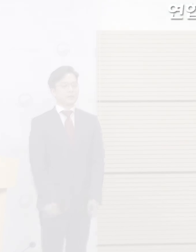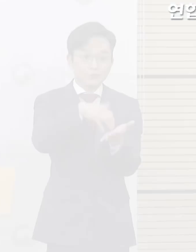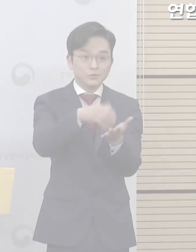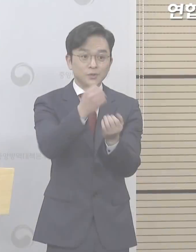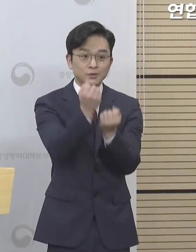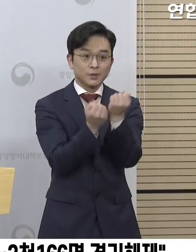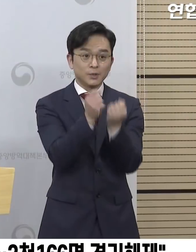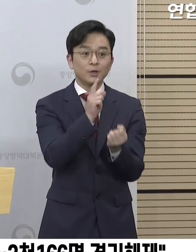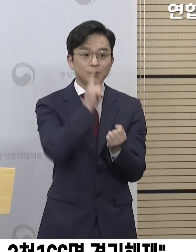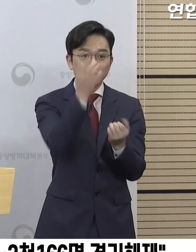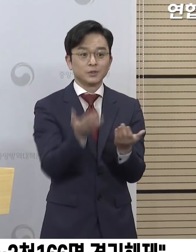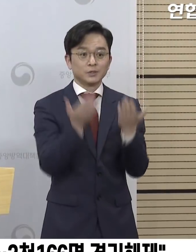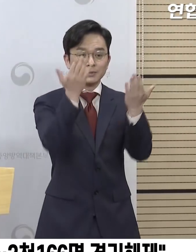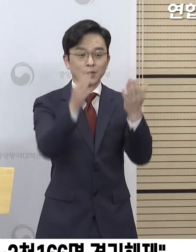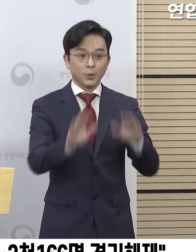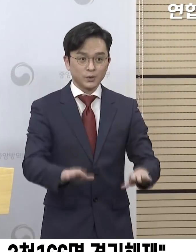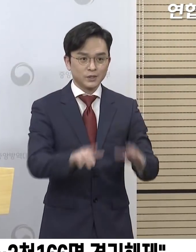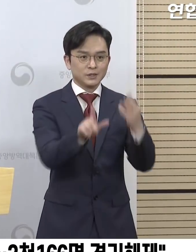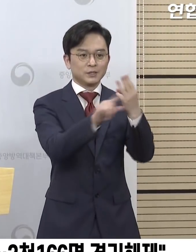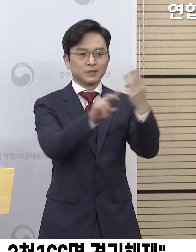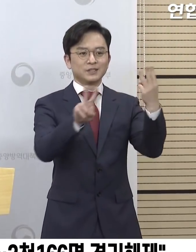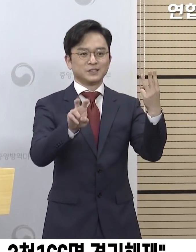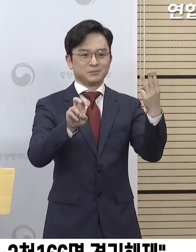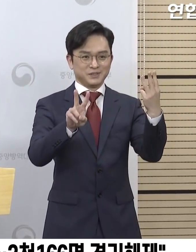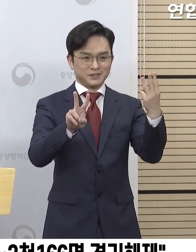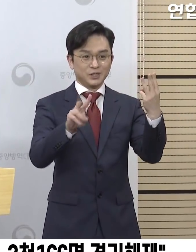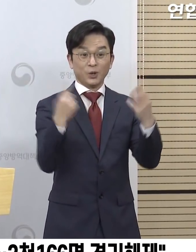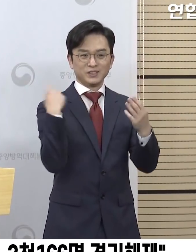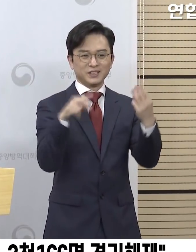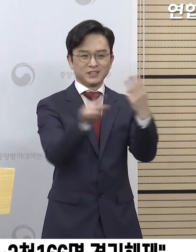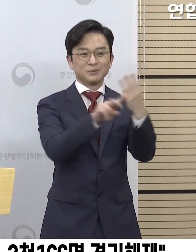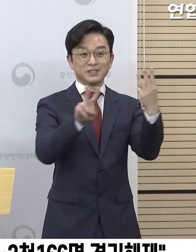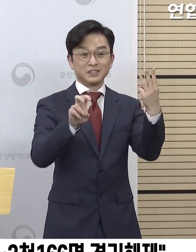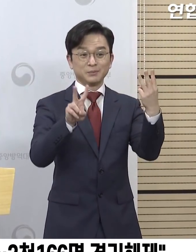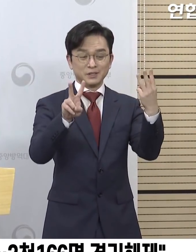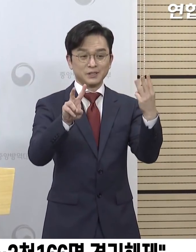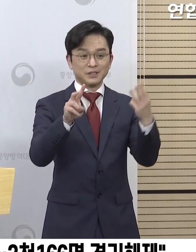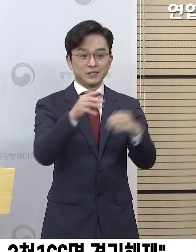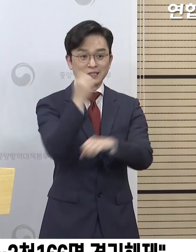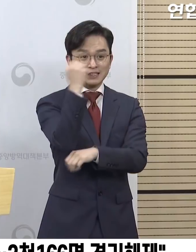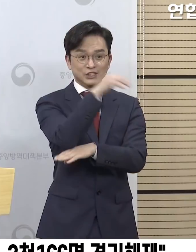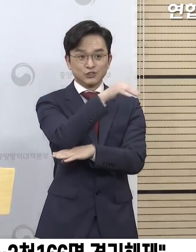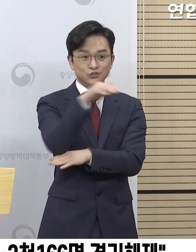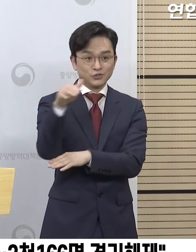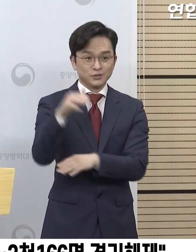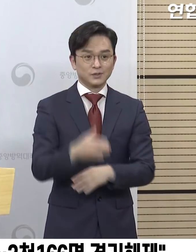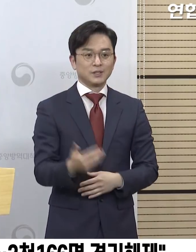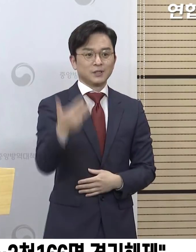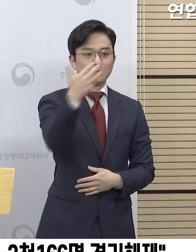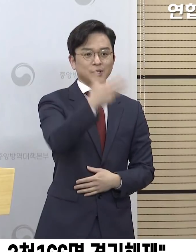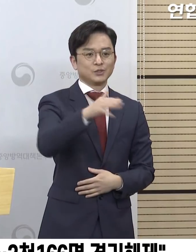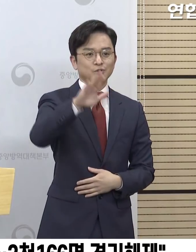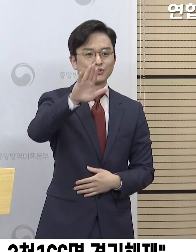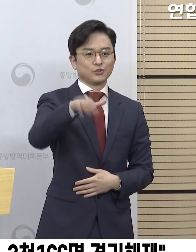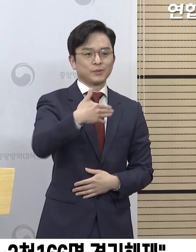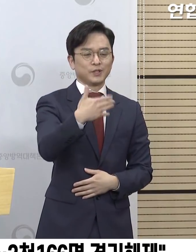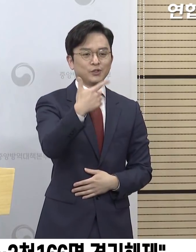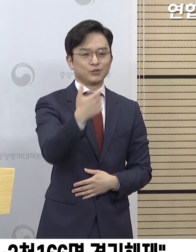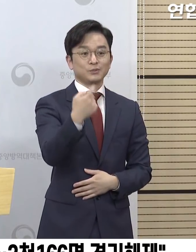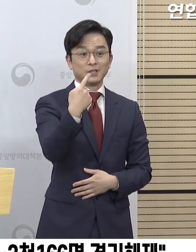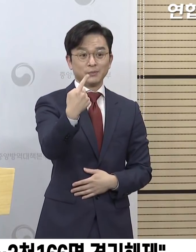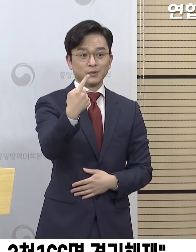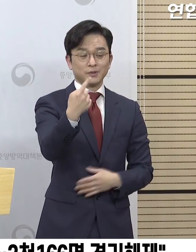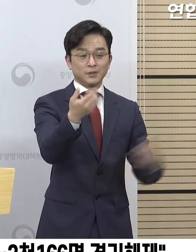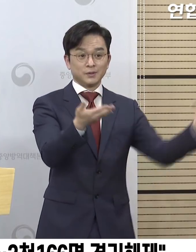먼저 3월 23일 0시 현재 총 누적 확진자 수는 8,961명이며 이 중 해외